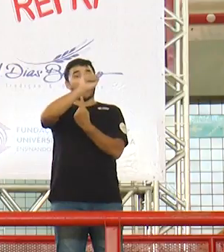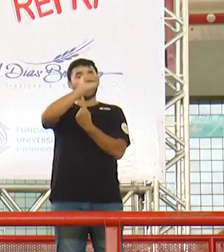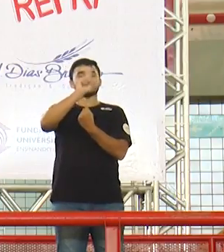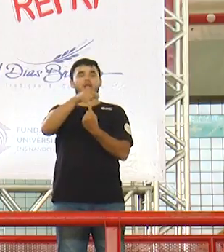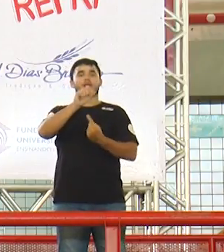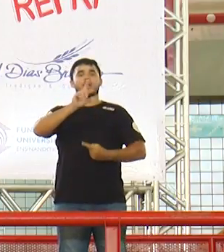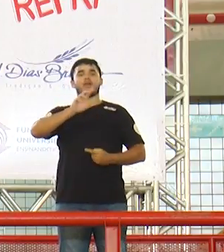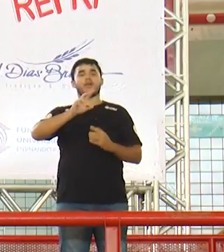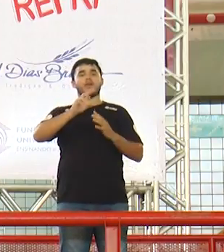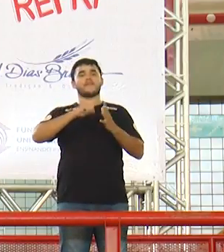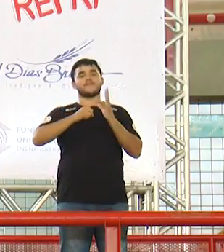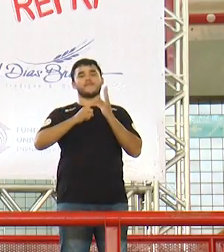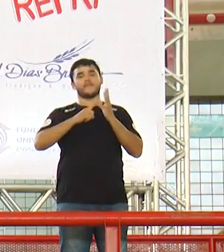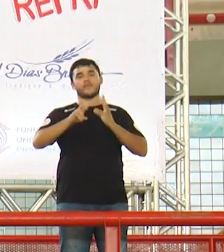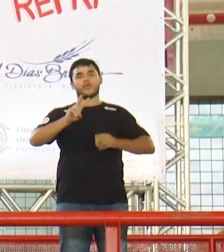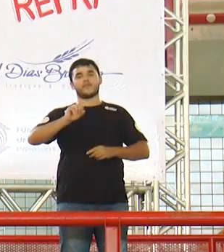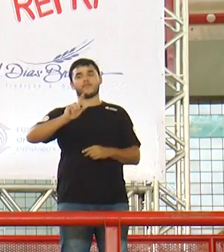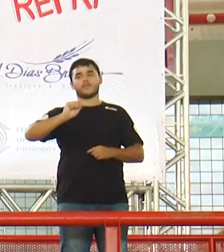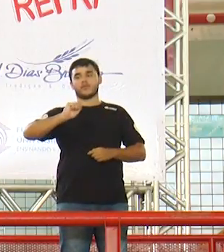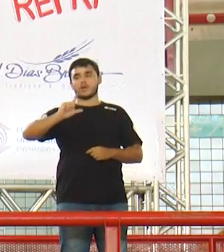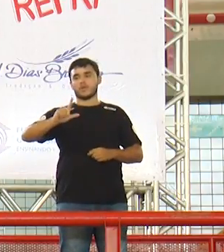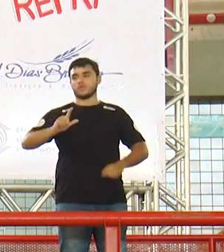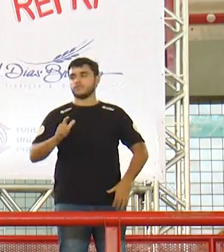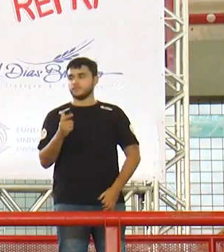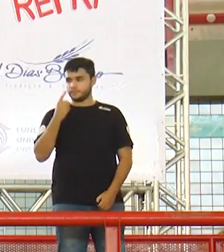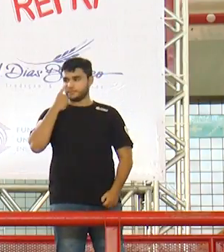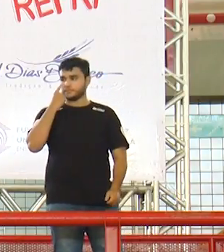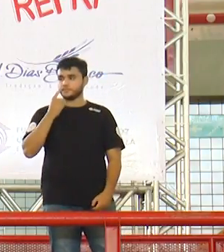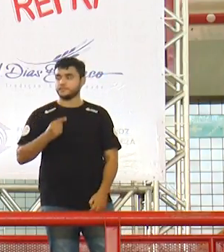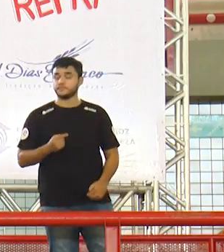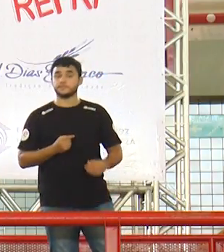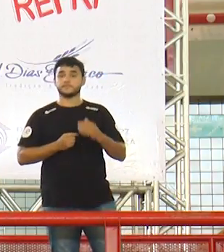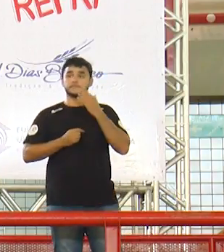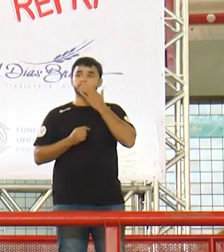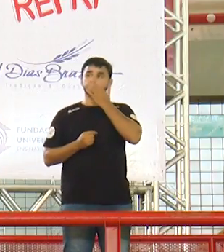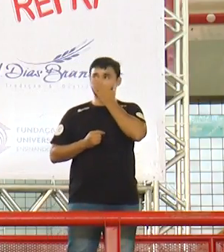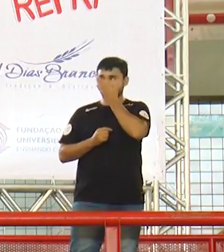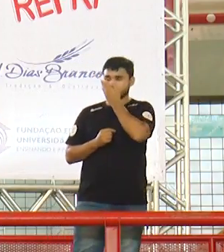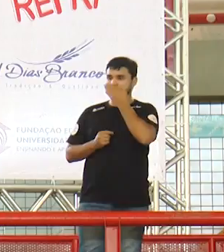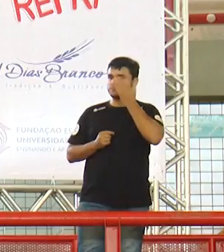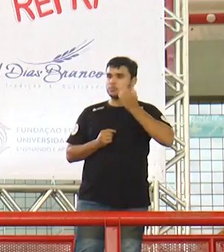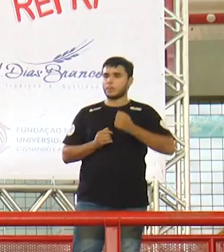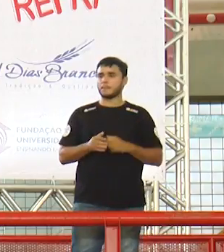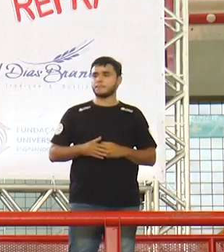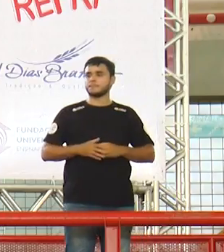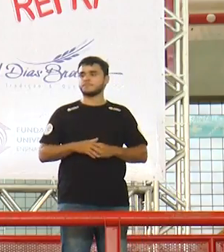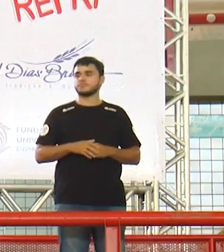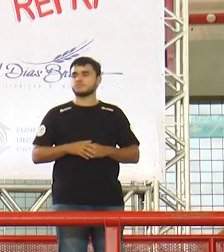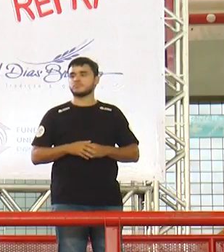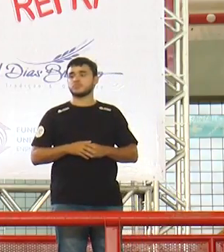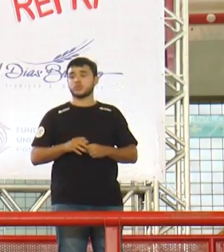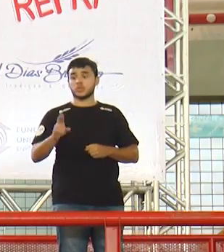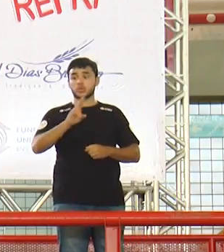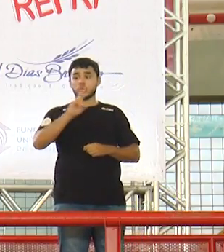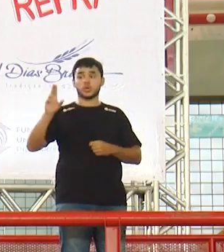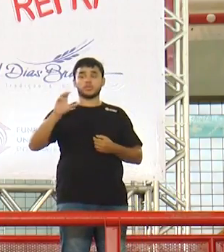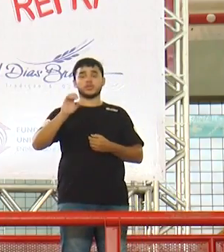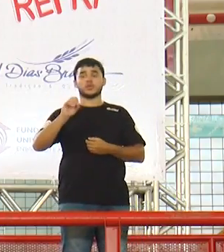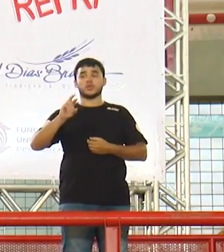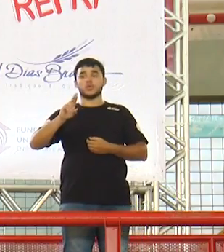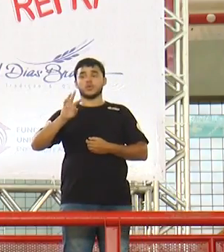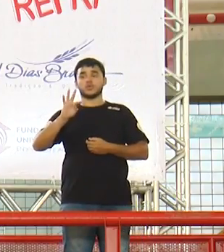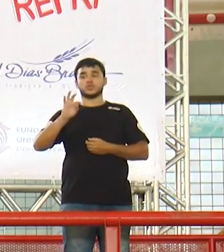bem. Passando aqui adiante. Uma perguntinha para você. Você sabe o que é ortoepia?